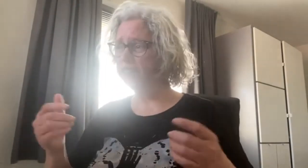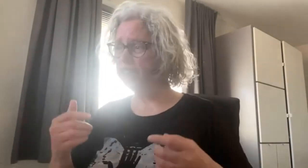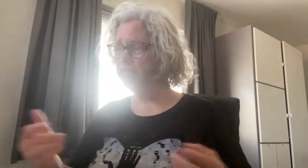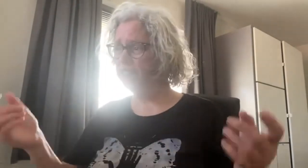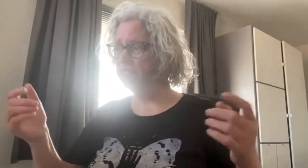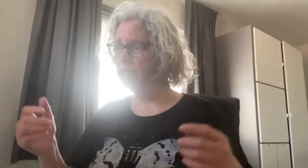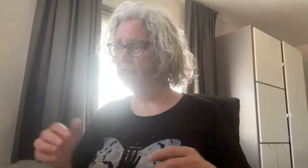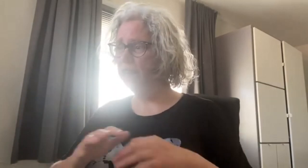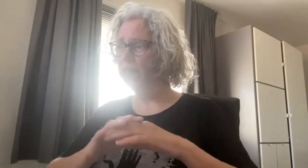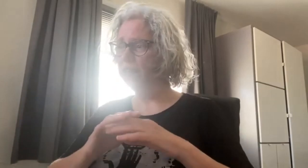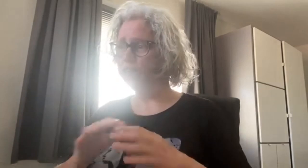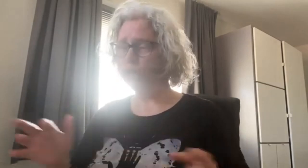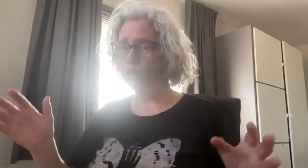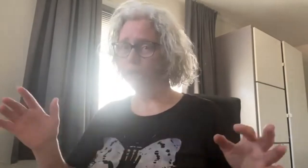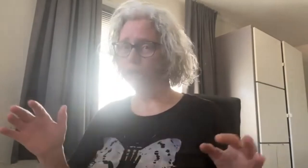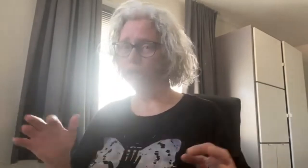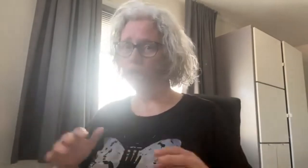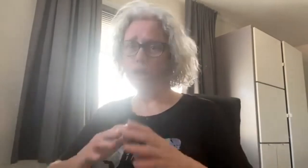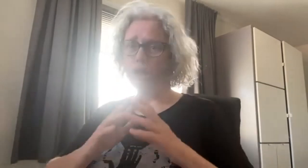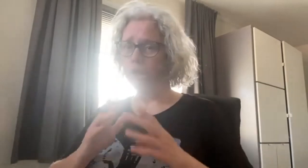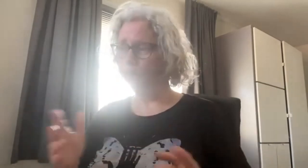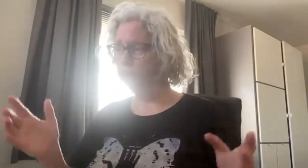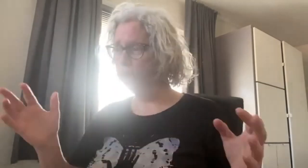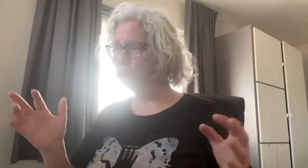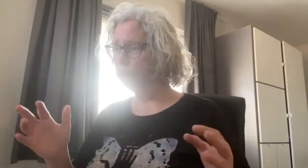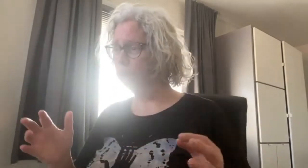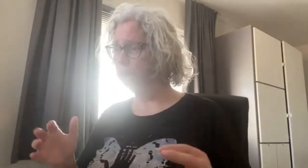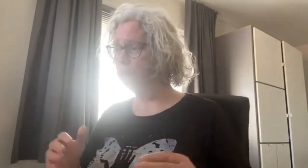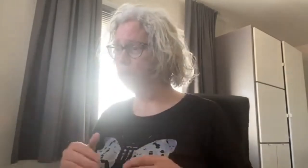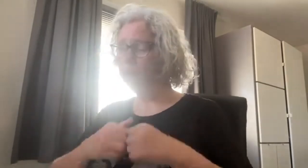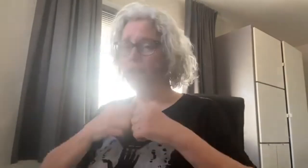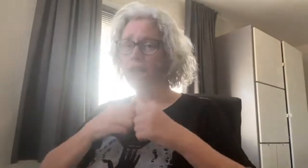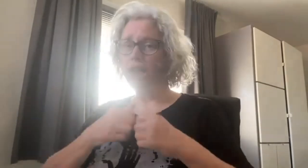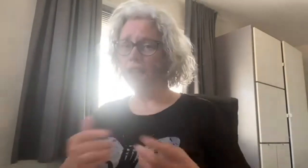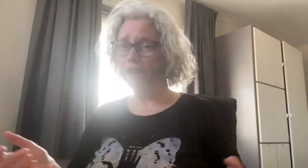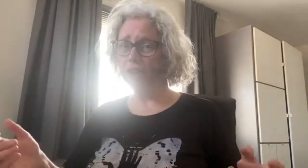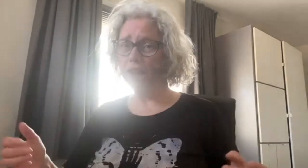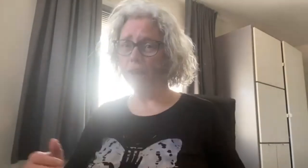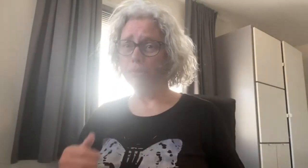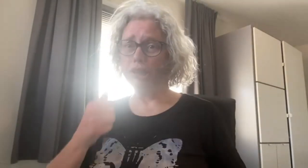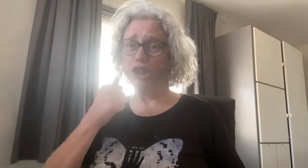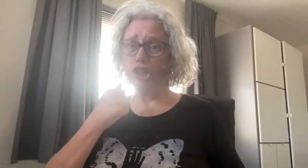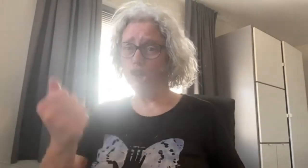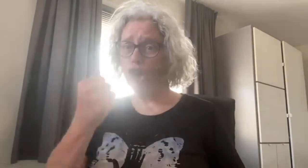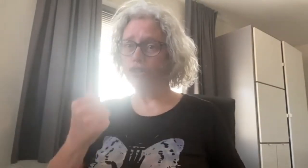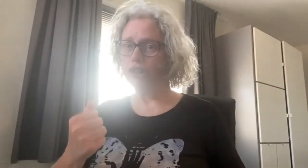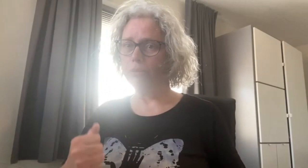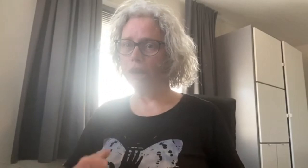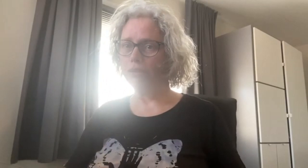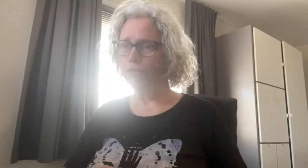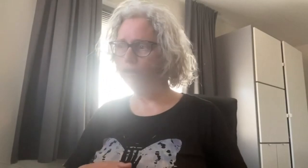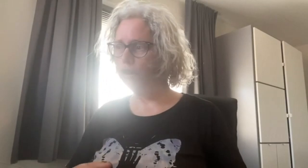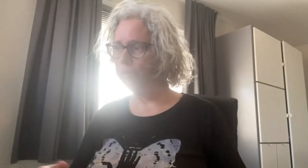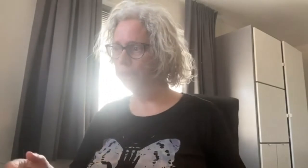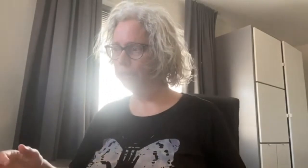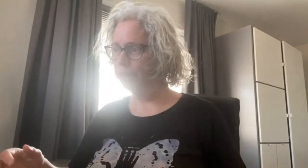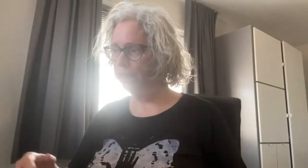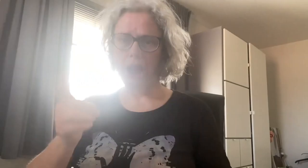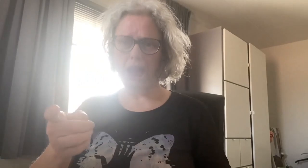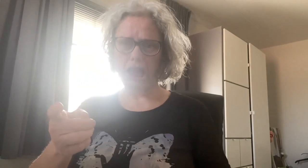ziek. En zoiets. Doe je het toch niet? Giving up is not in my vocabulary. Hey